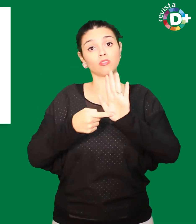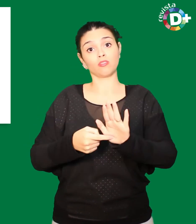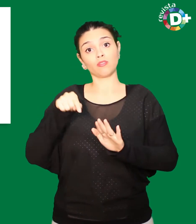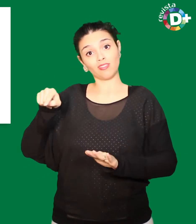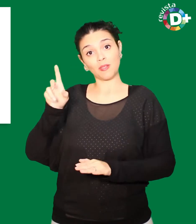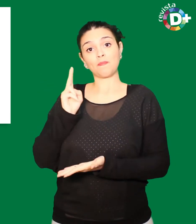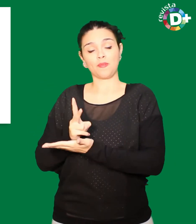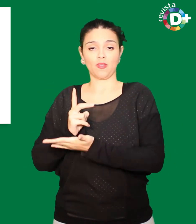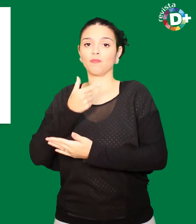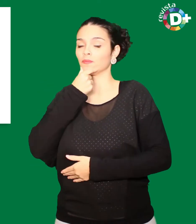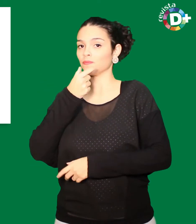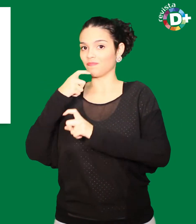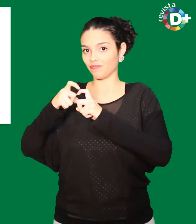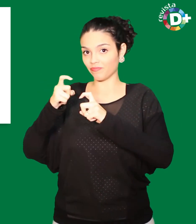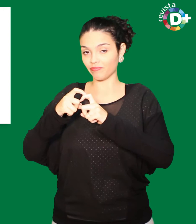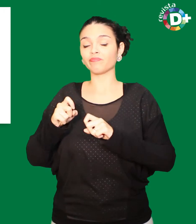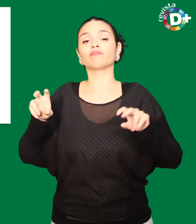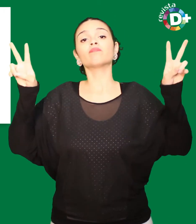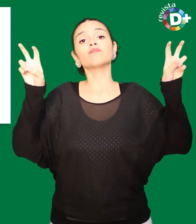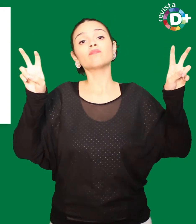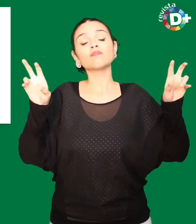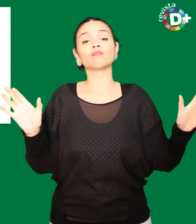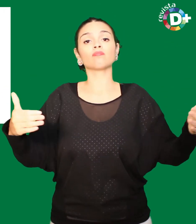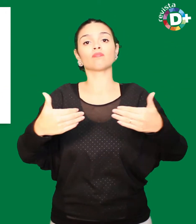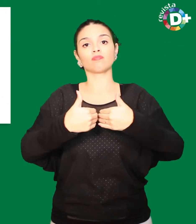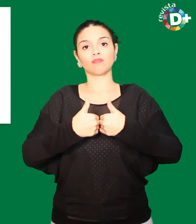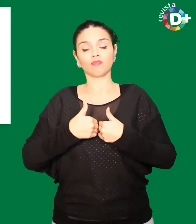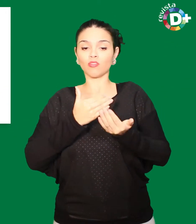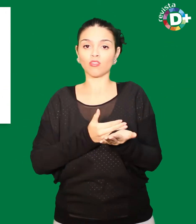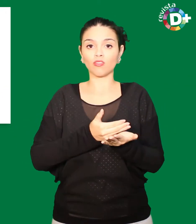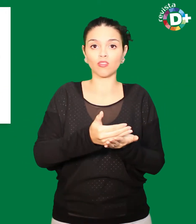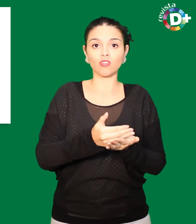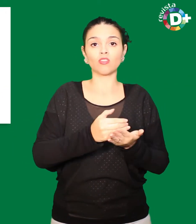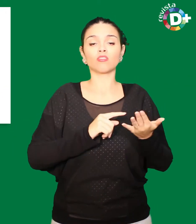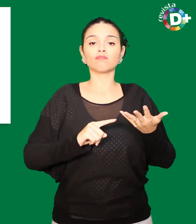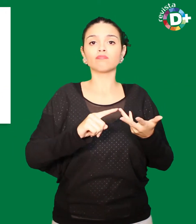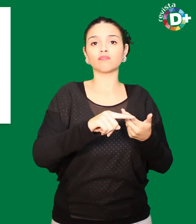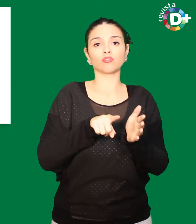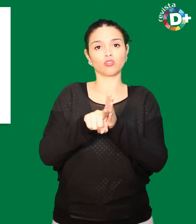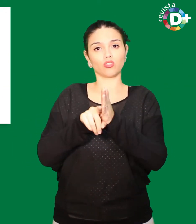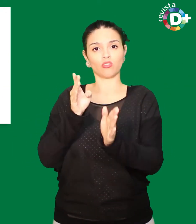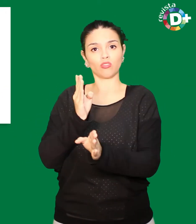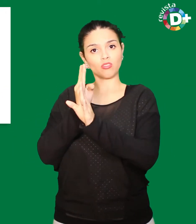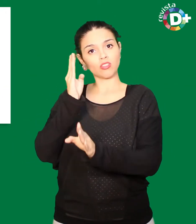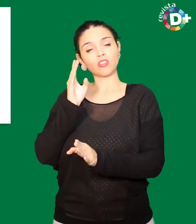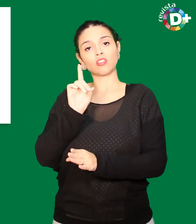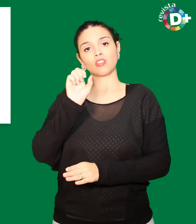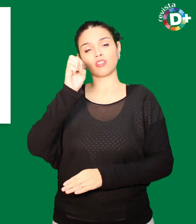Dr. Assumpção, intitulado TEA, Introdução, Critérios Diagnósticos, DSM